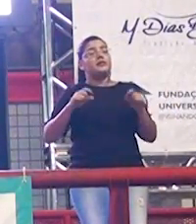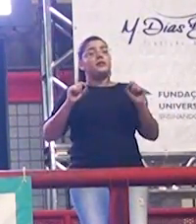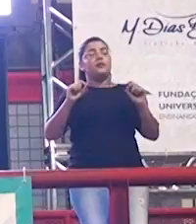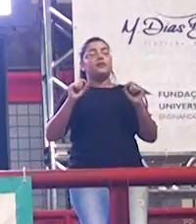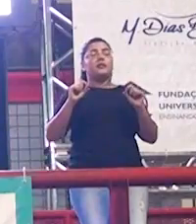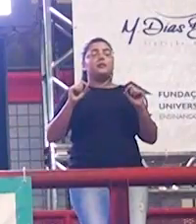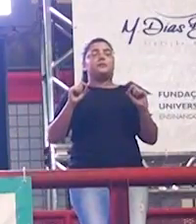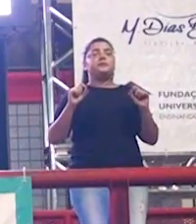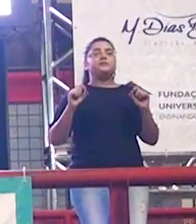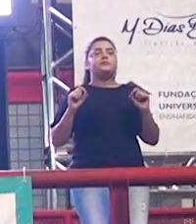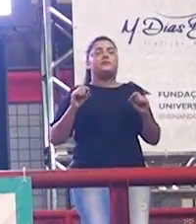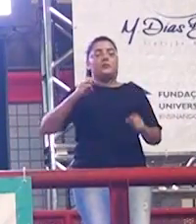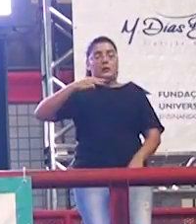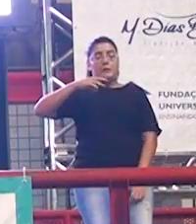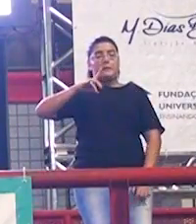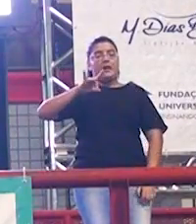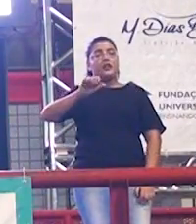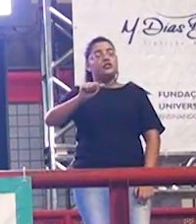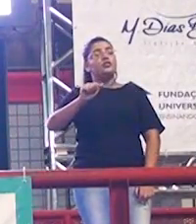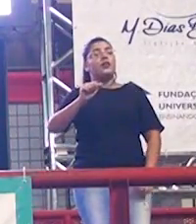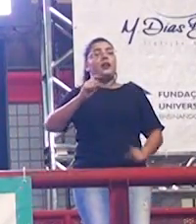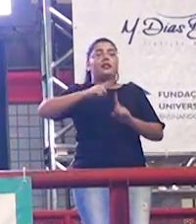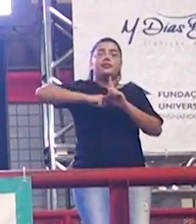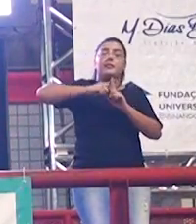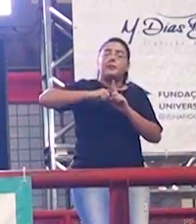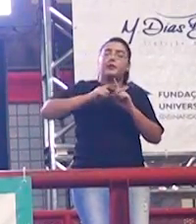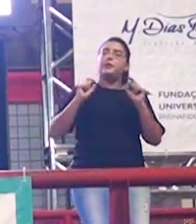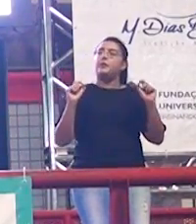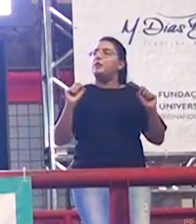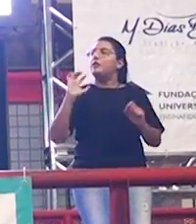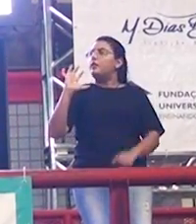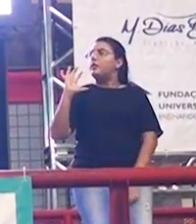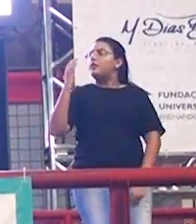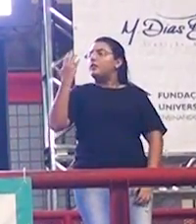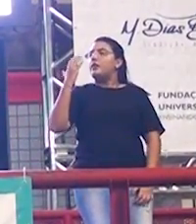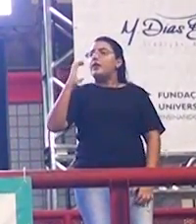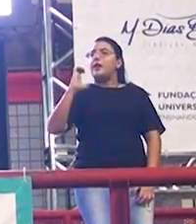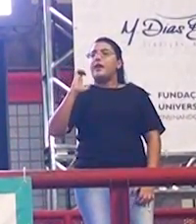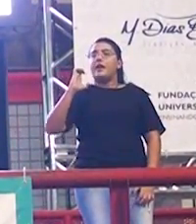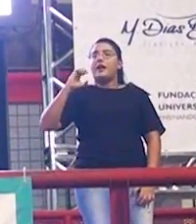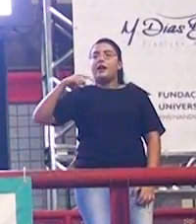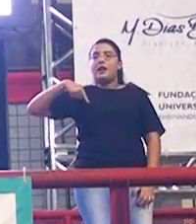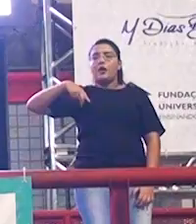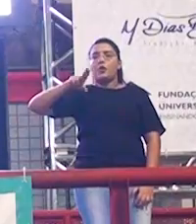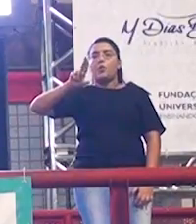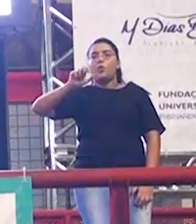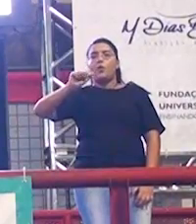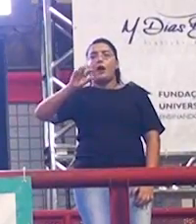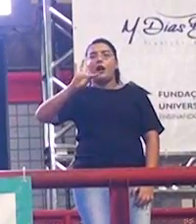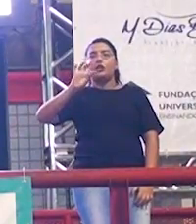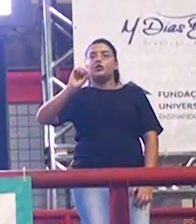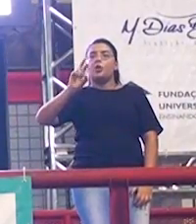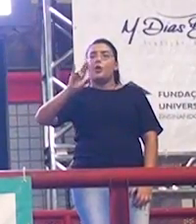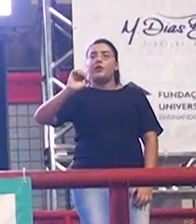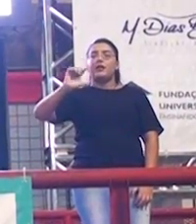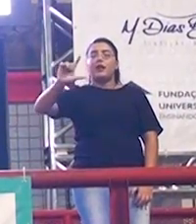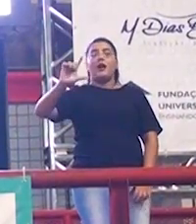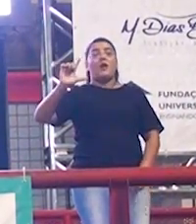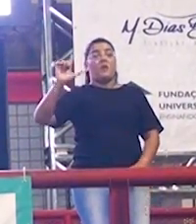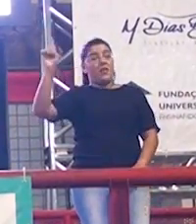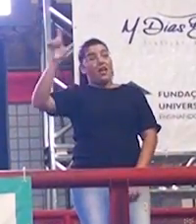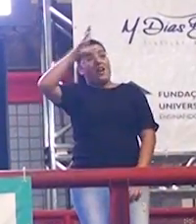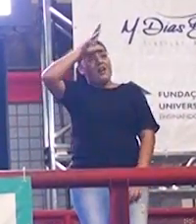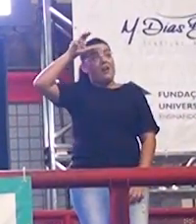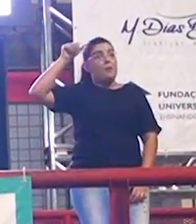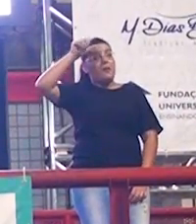uma noção da média de temperatura, por exemplo, do clima equatorial da Amazônia. Aí eu vou lhe dizer que o clima